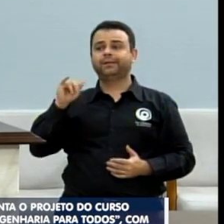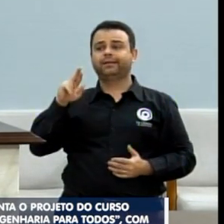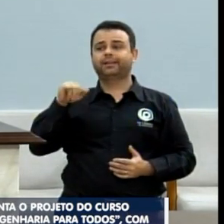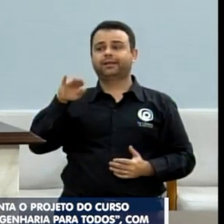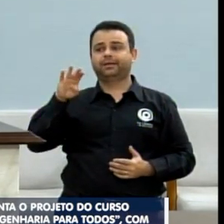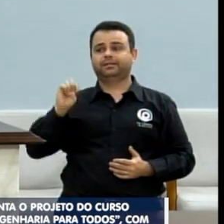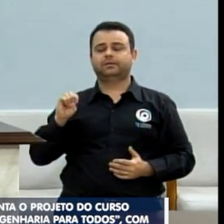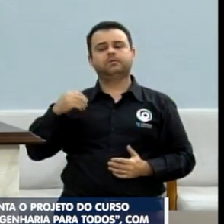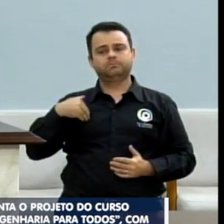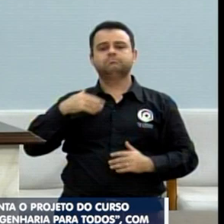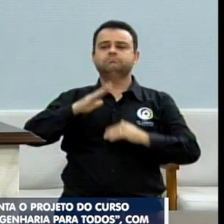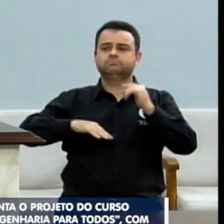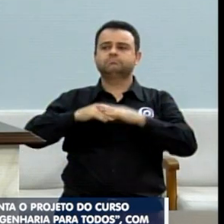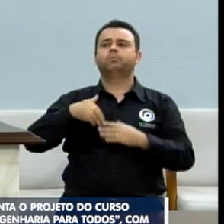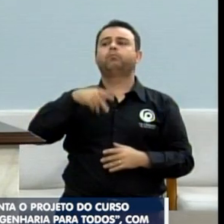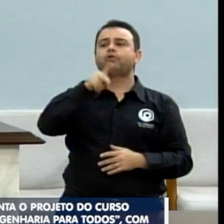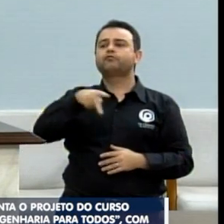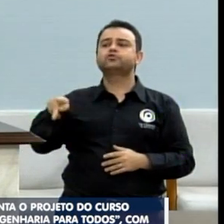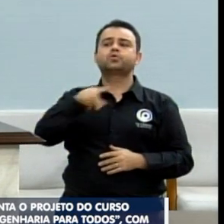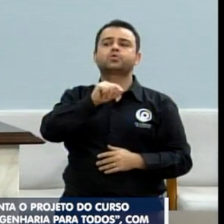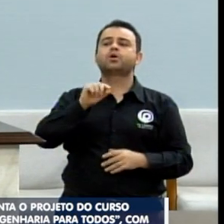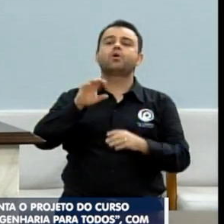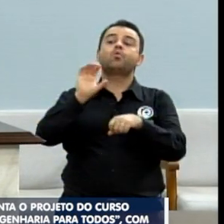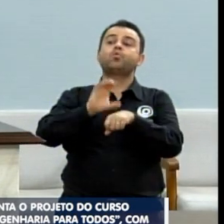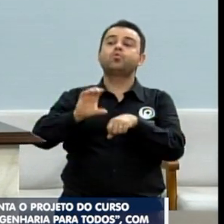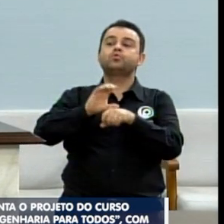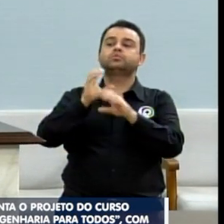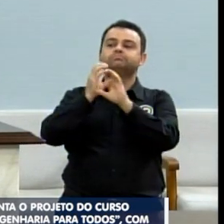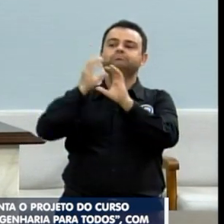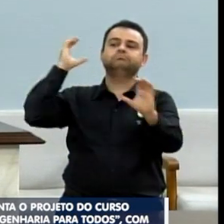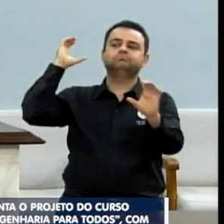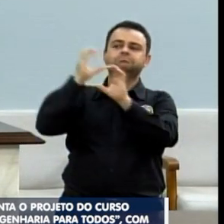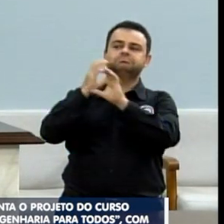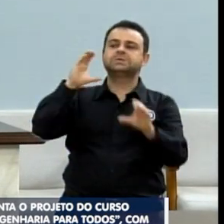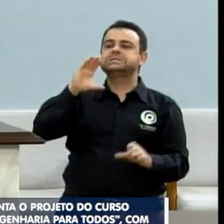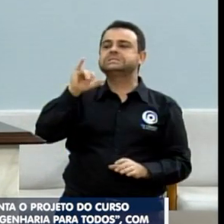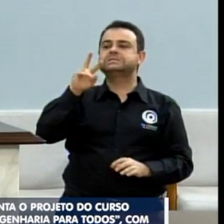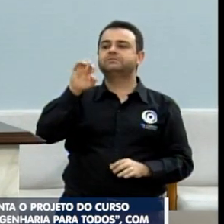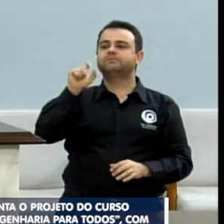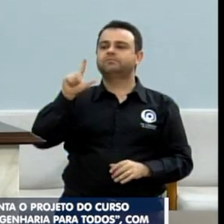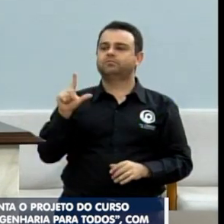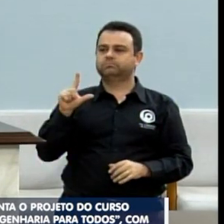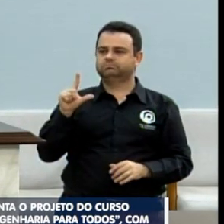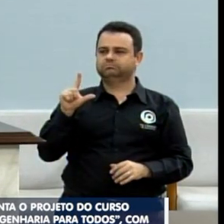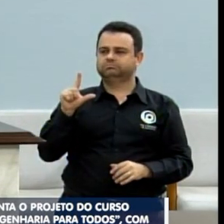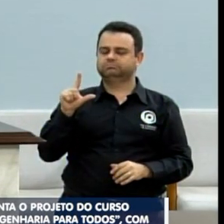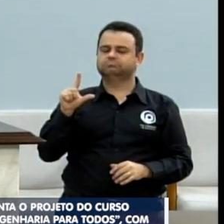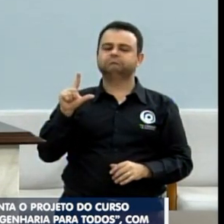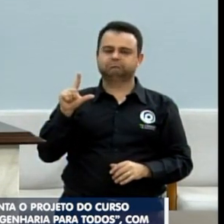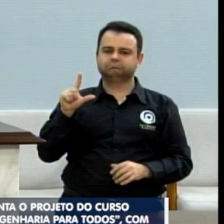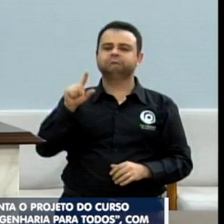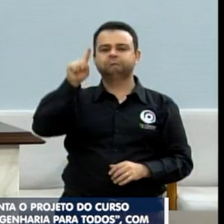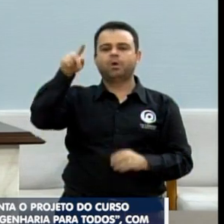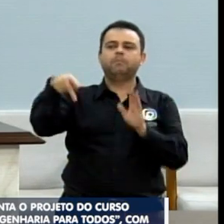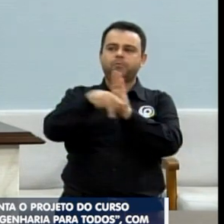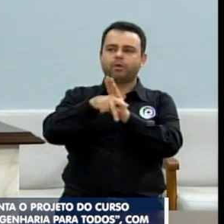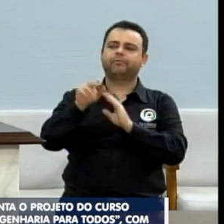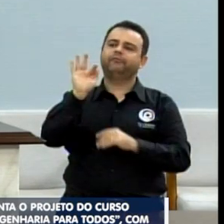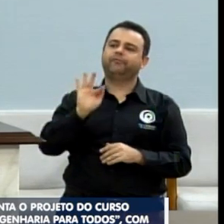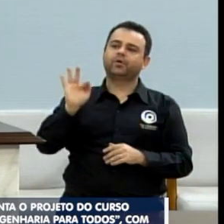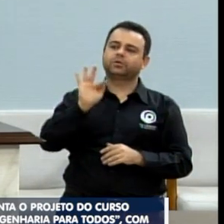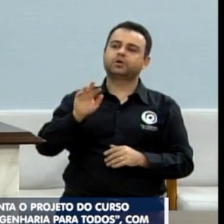Centro Universitário do Norte de São Paulo, ao Norte, e é uma grande honra estar aqui nesse dia representando